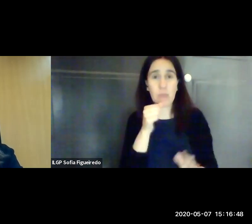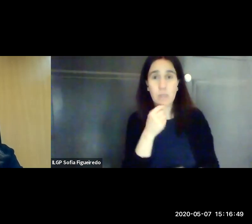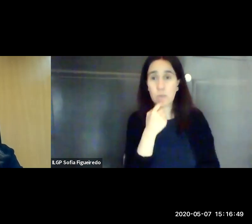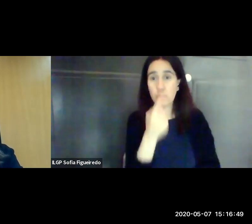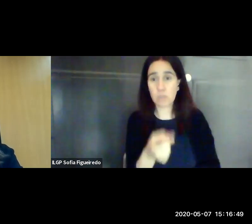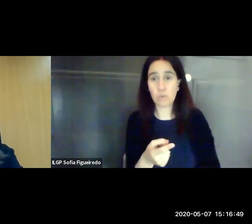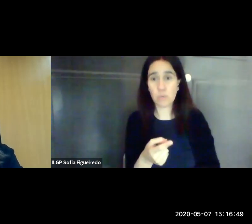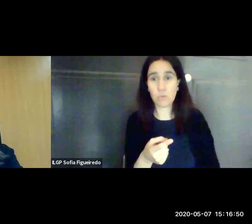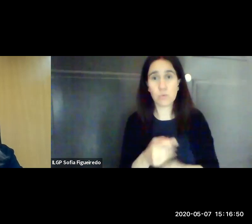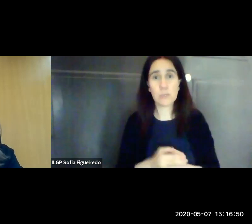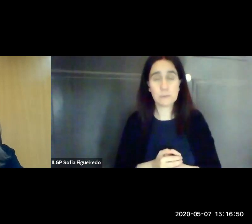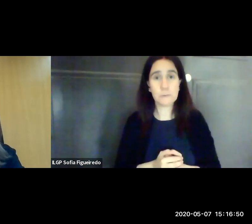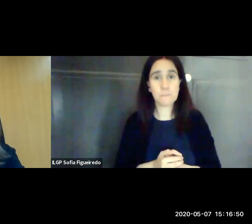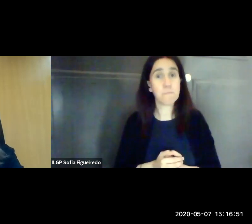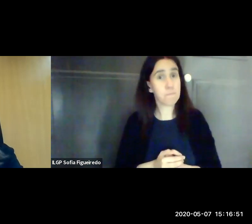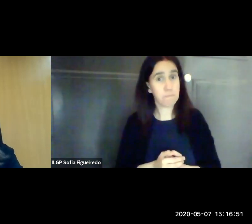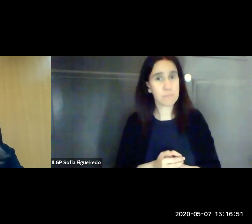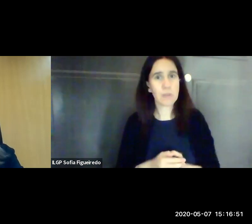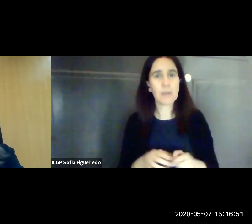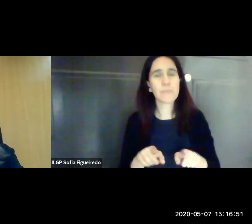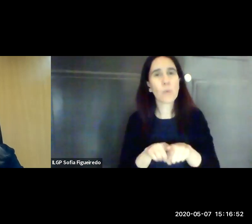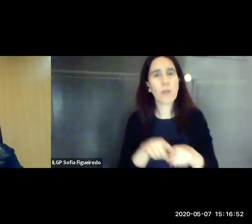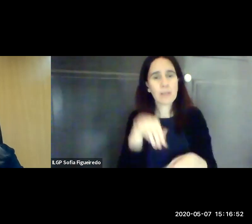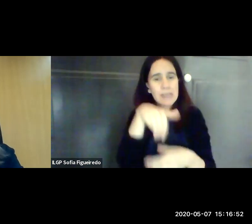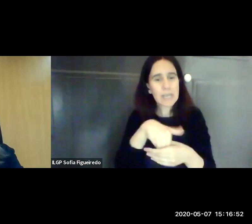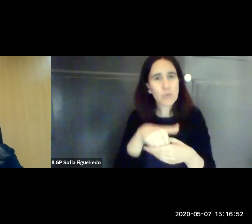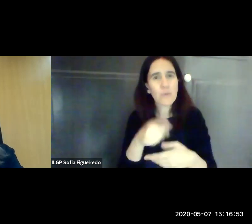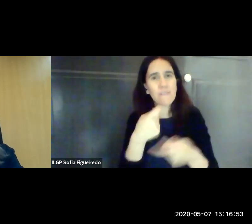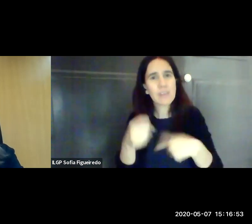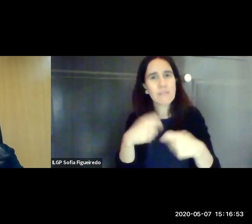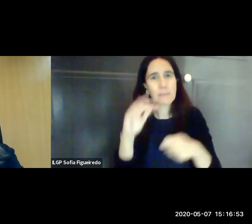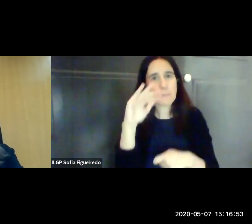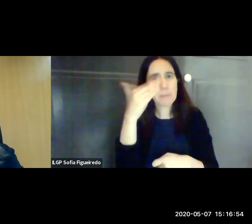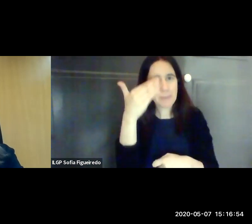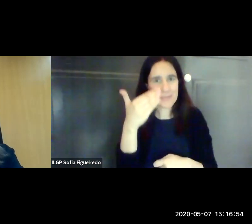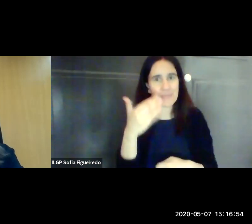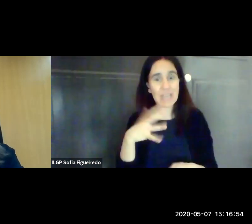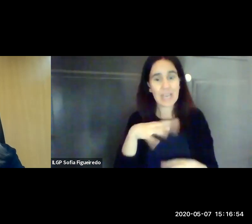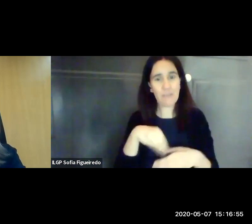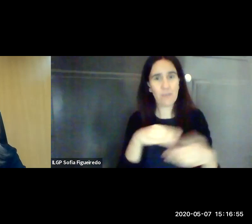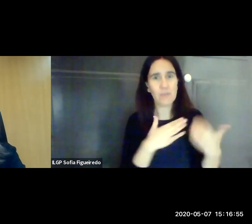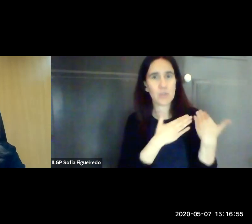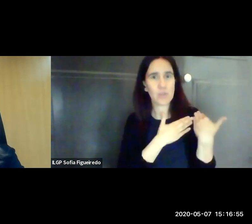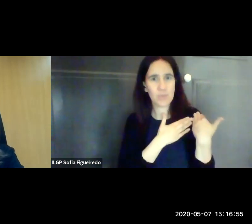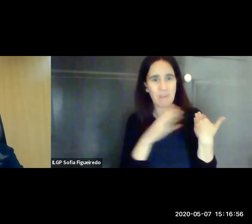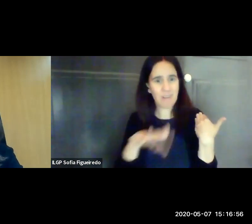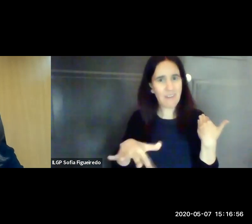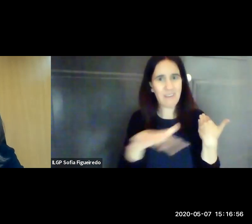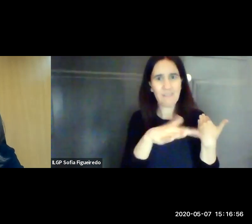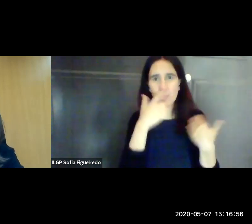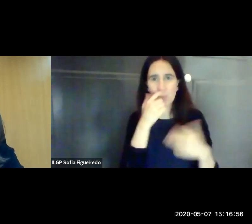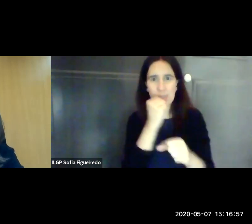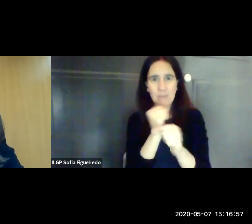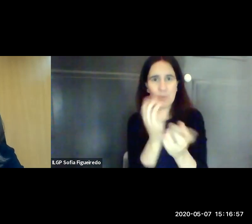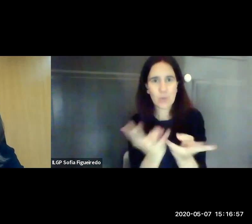que temos que vender o produto primeiro cá dentro. O envolvimento e a responsabilização dos nossos trabalhadores